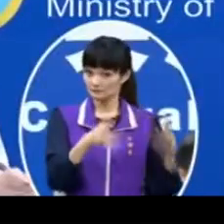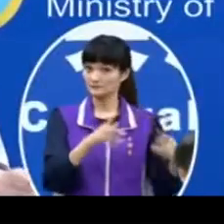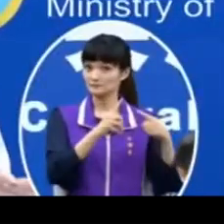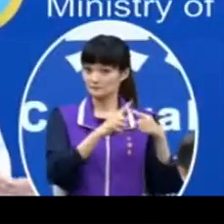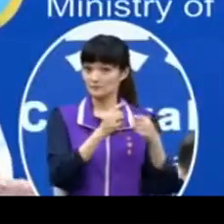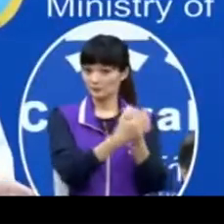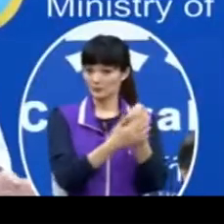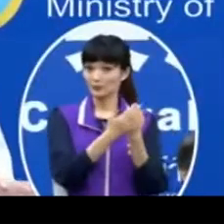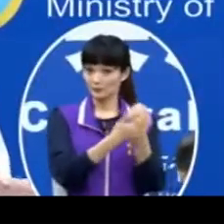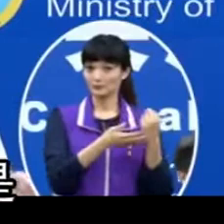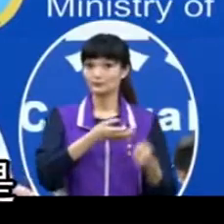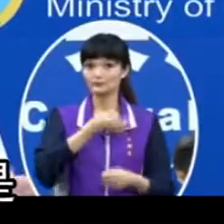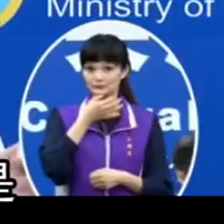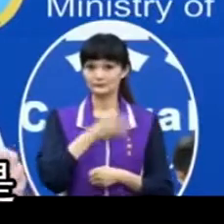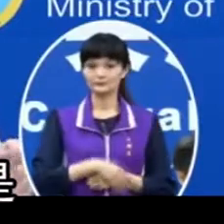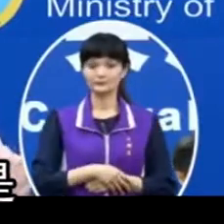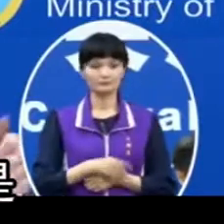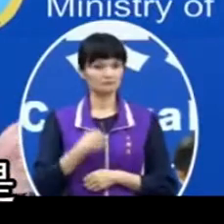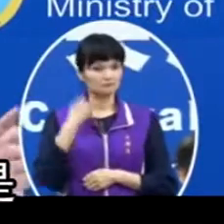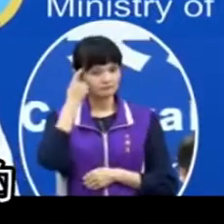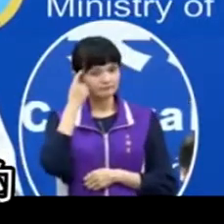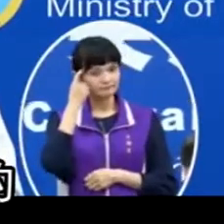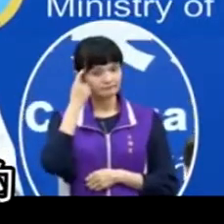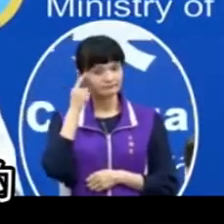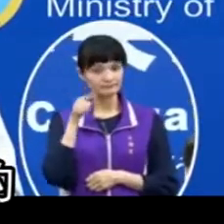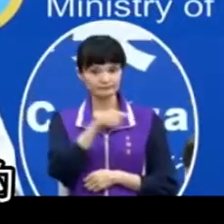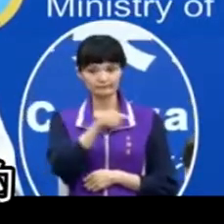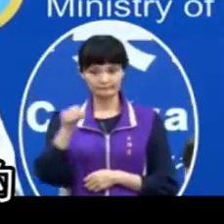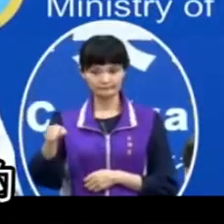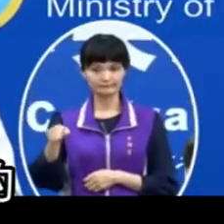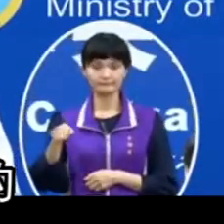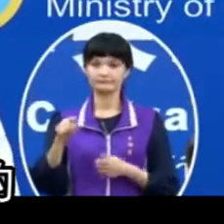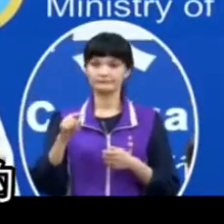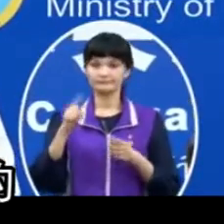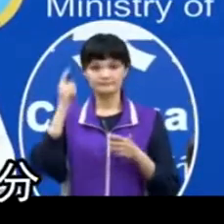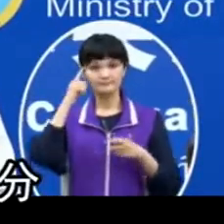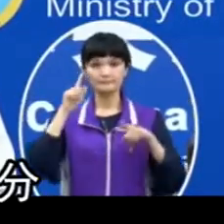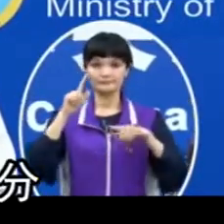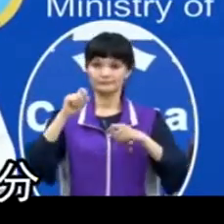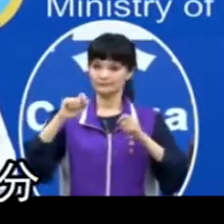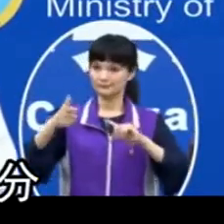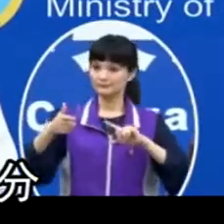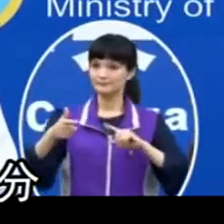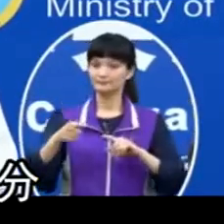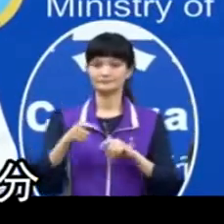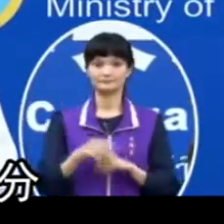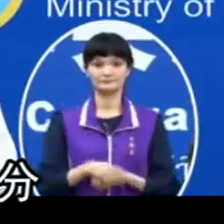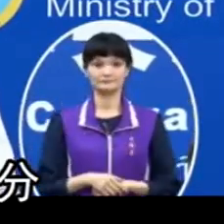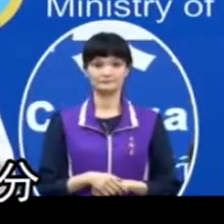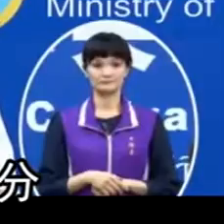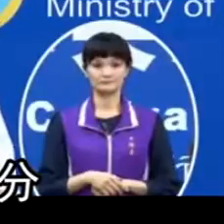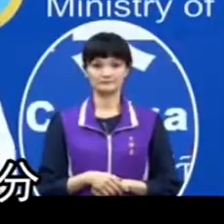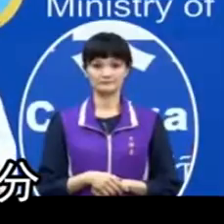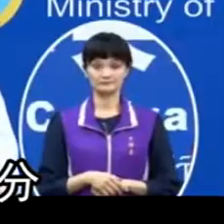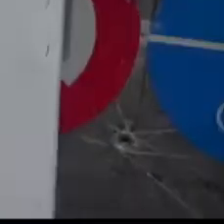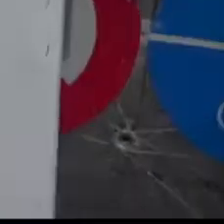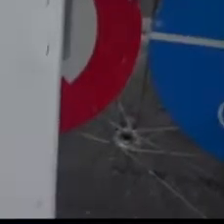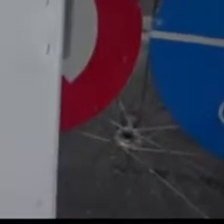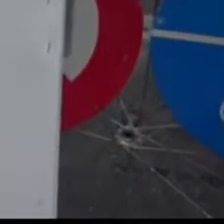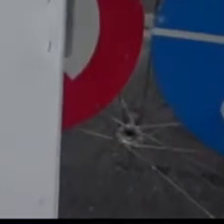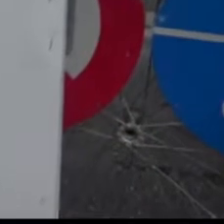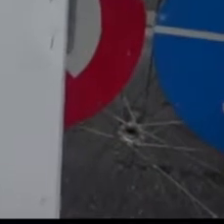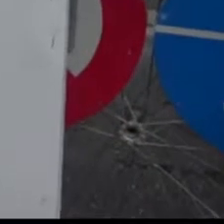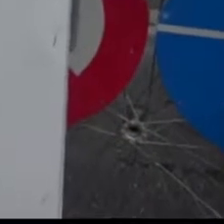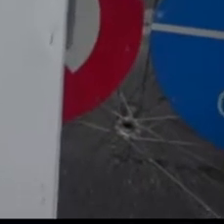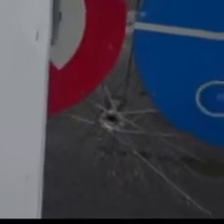是认知或是沟通上面可能是有点落差所造成的，然后这是就我所了解的部分。 台大